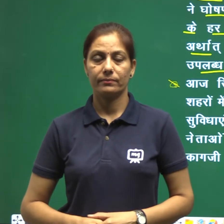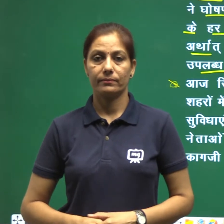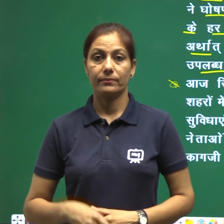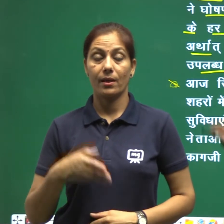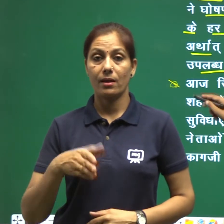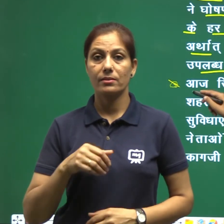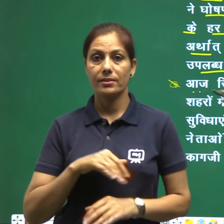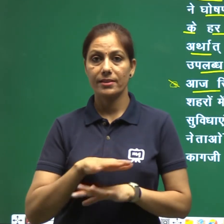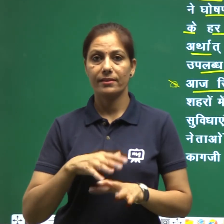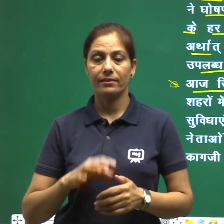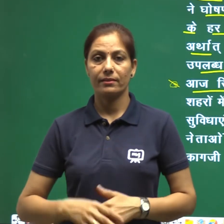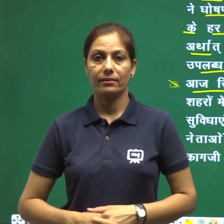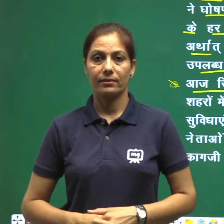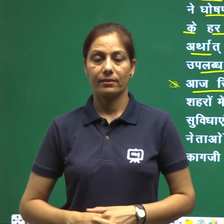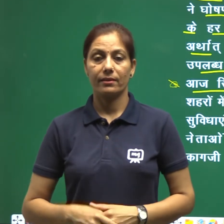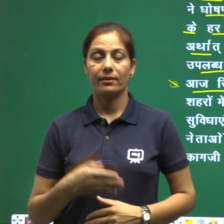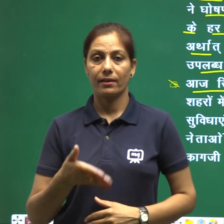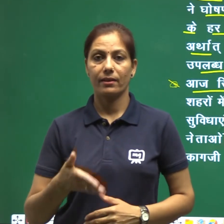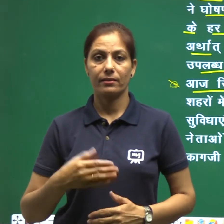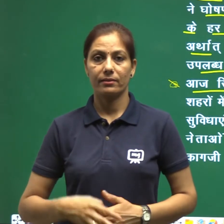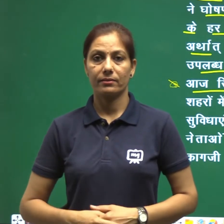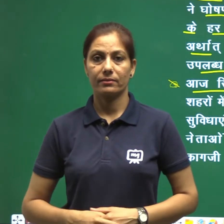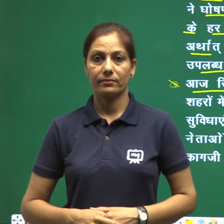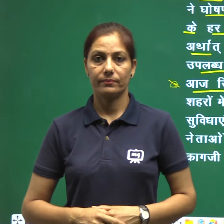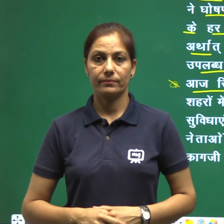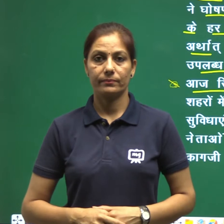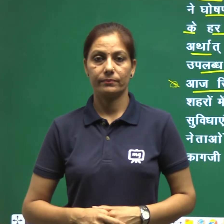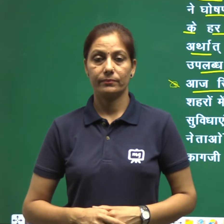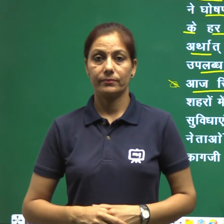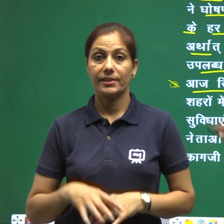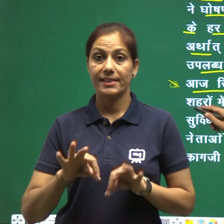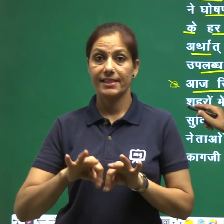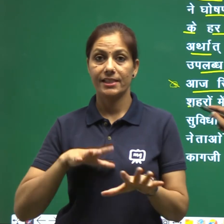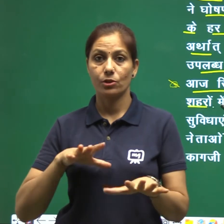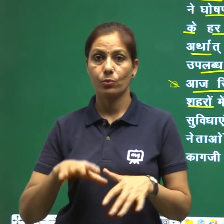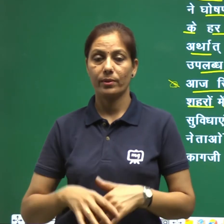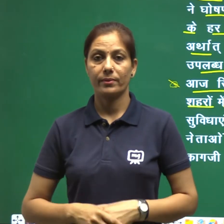आज स्थिति यह है कि शहरों में भी